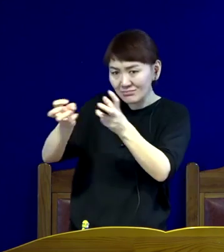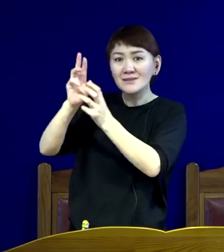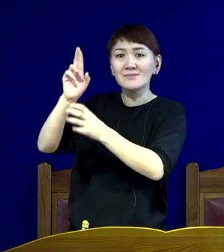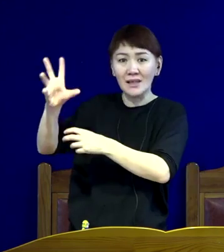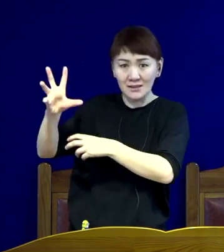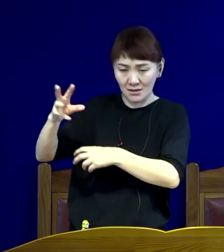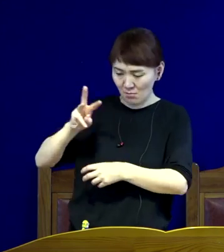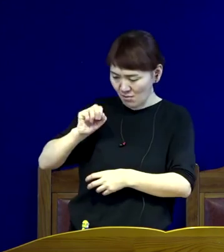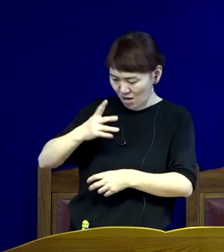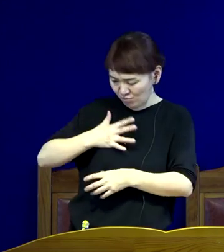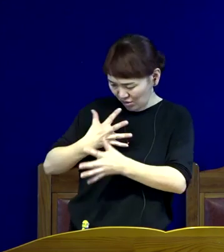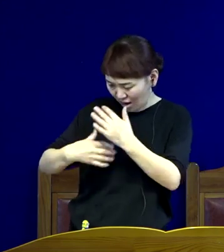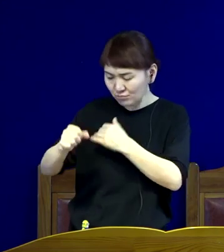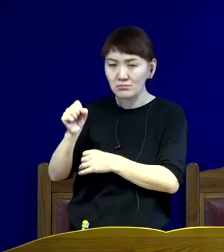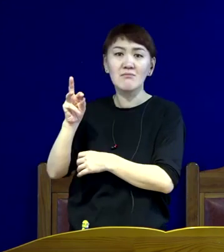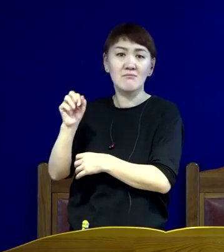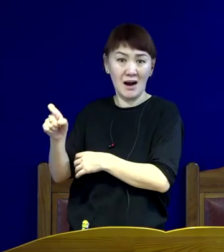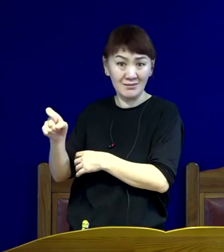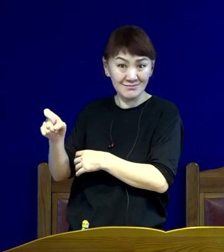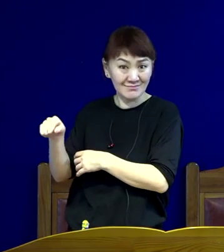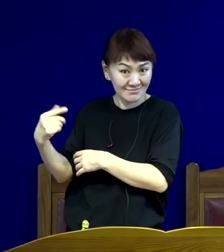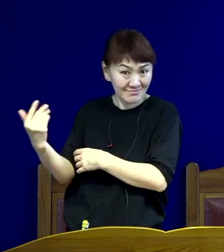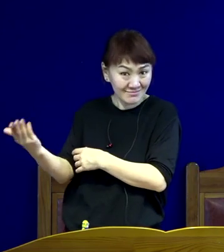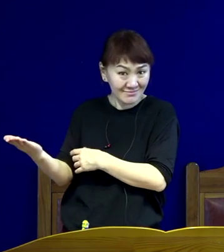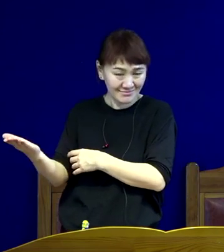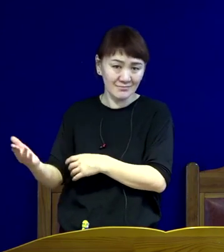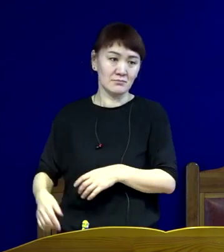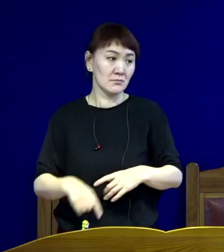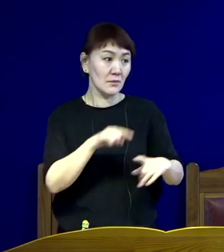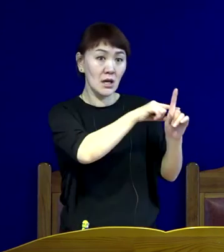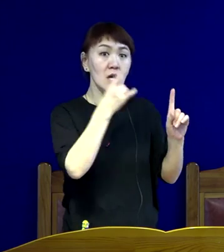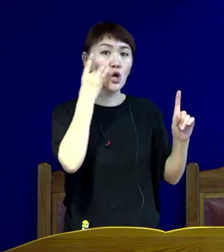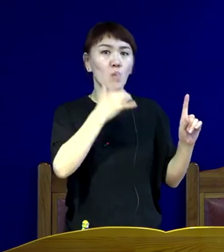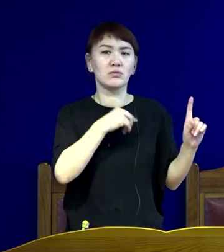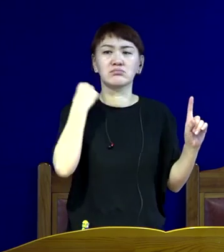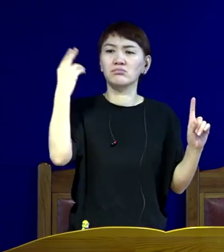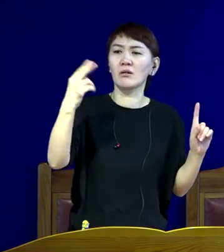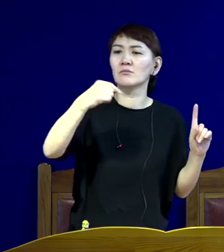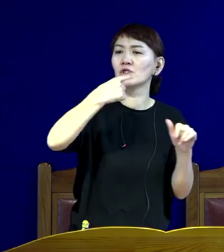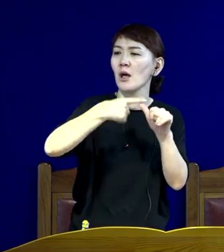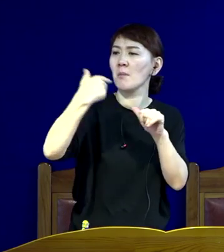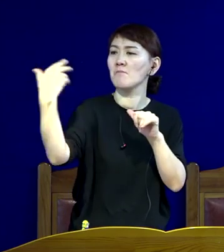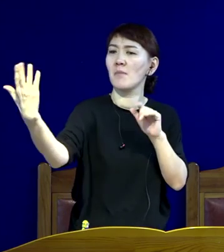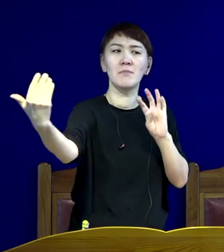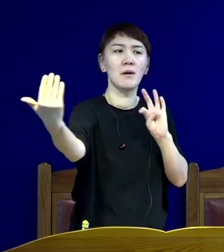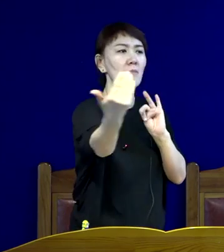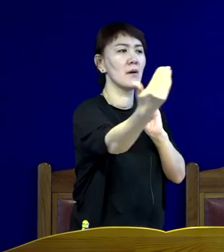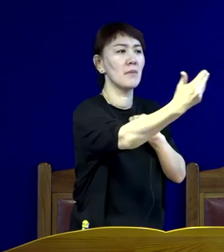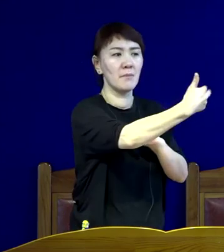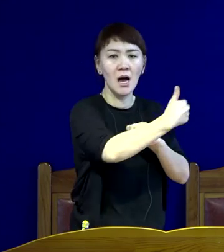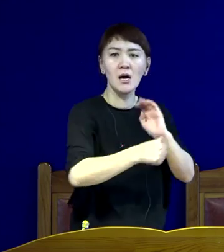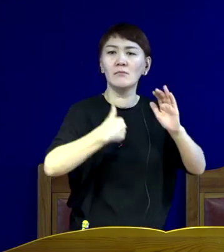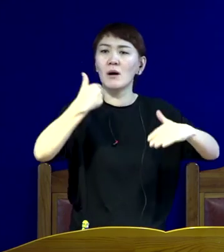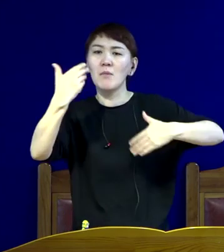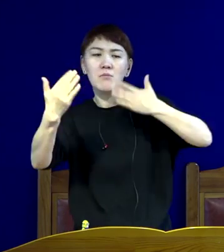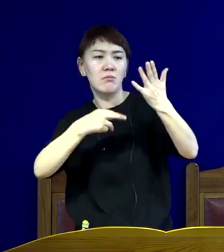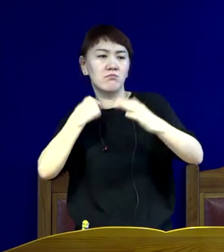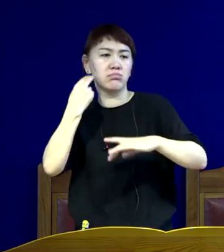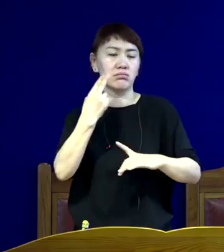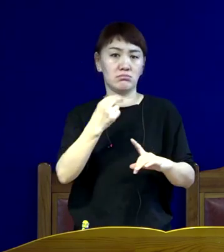ажил нэр амьдтад өгсөн байна. Ир хүний хийдэг ажил бол захирддаг ажил. Энийг нь бүр оролдоорой